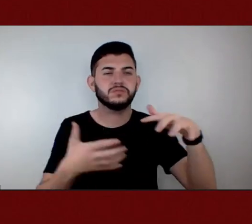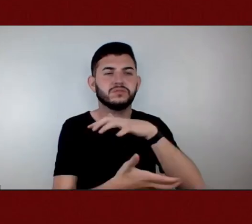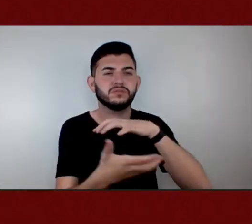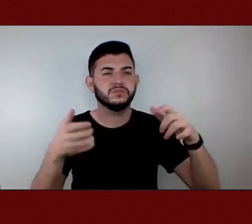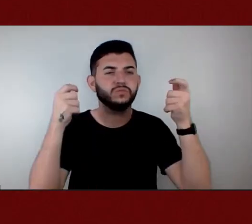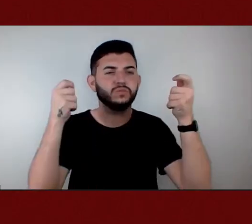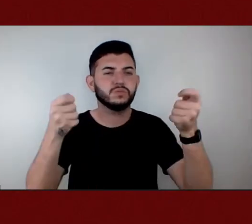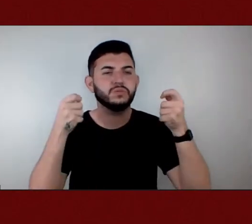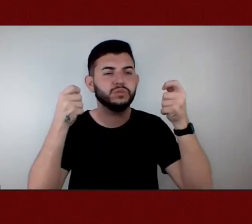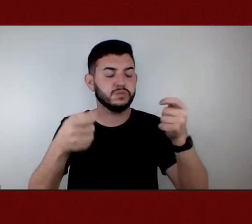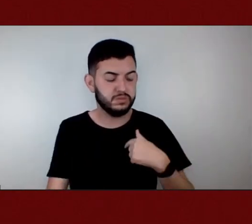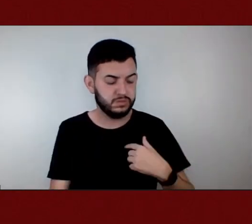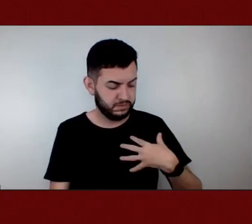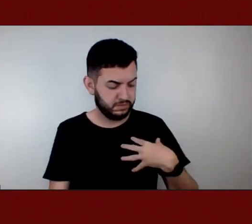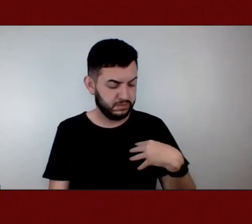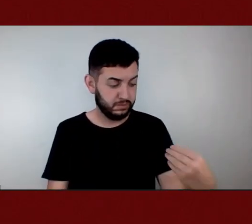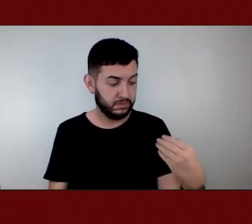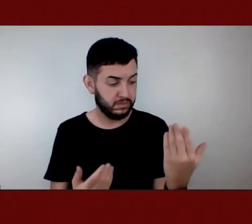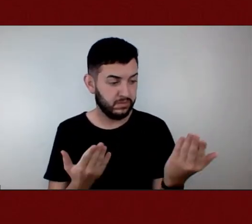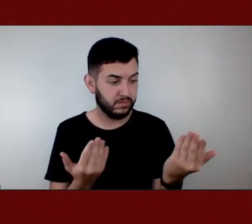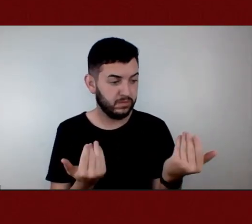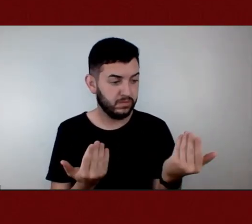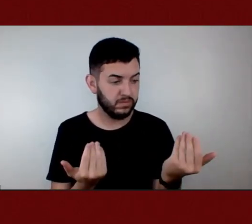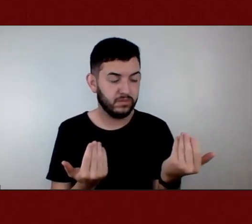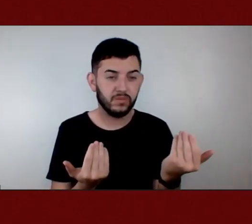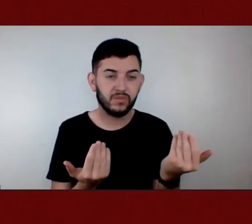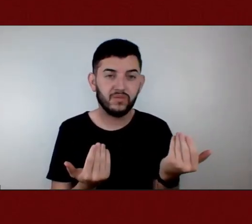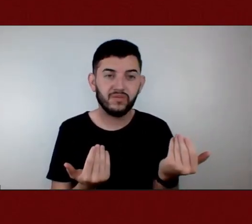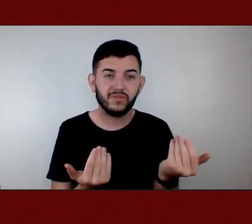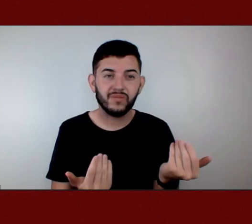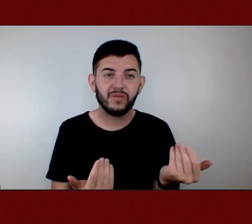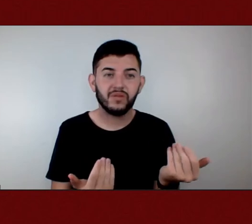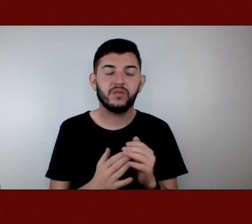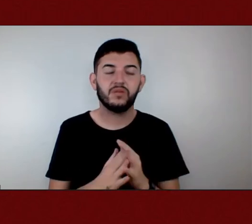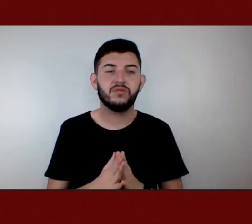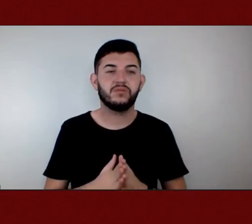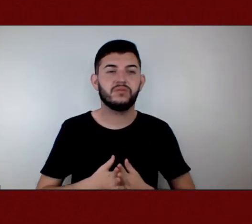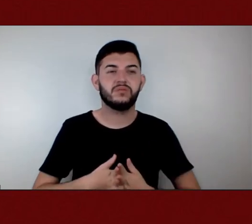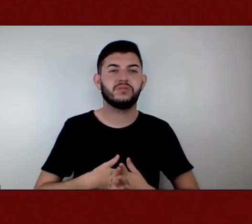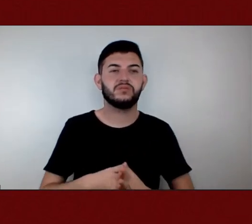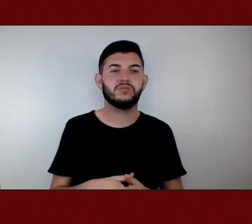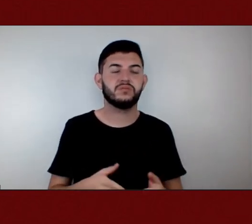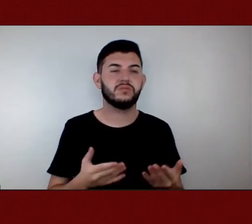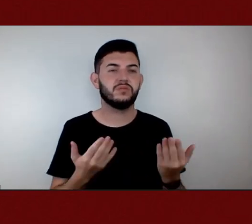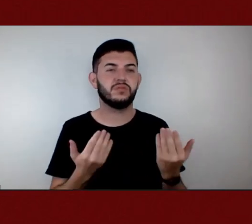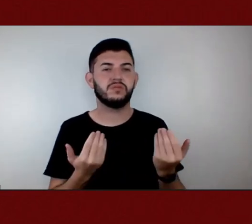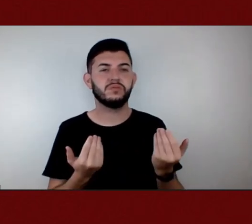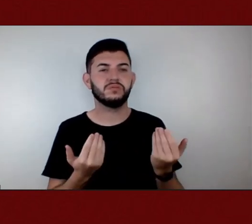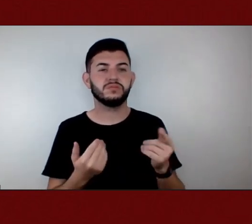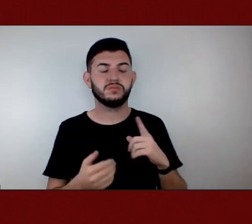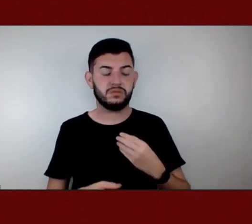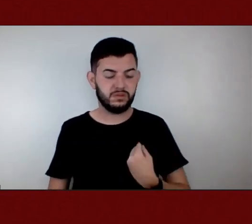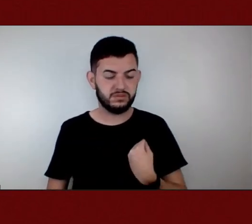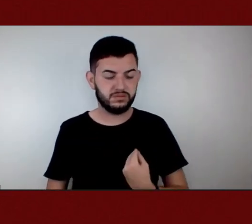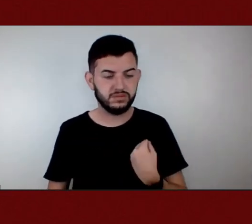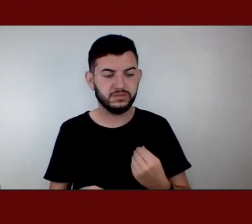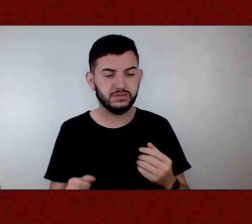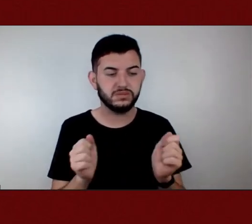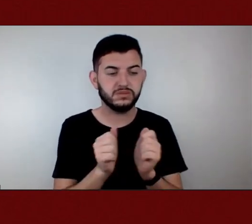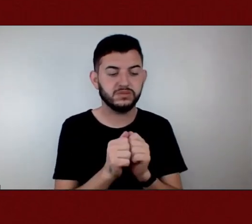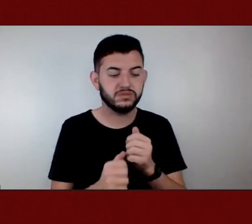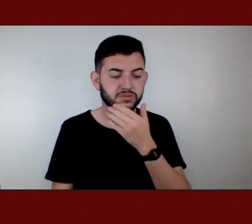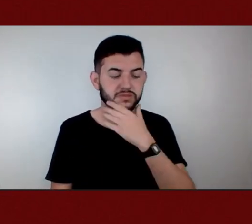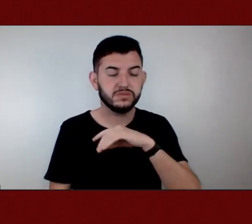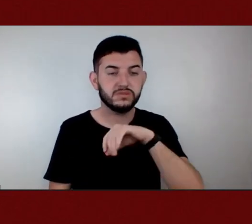muito jovens nessa mundo político. Eu lembro de bem jovem, saindo para o meu bairro, por exemplo, e via